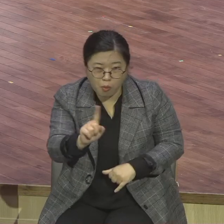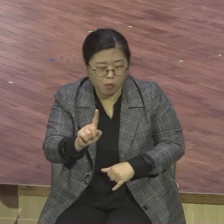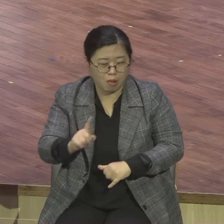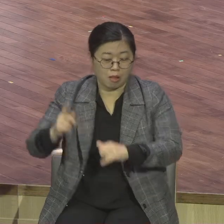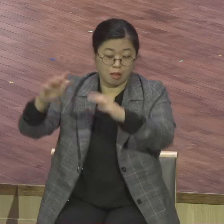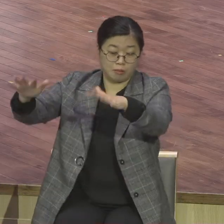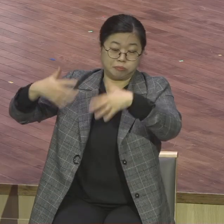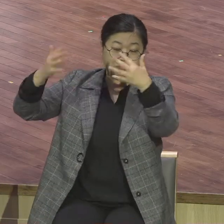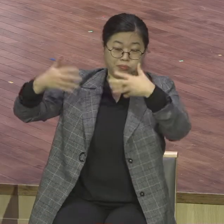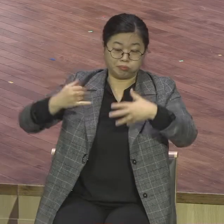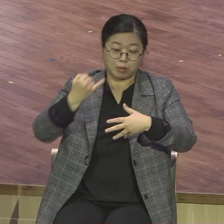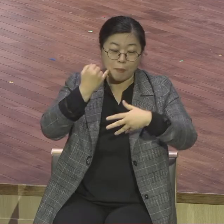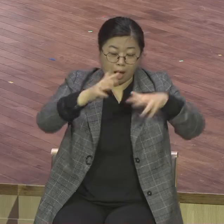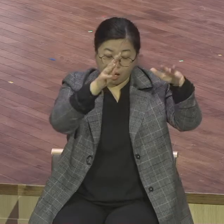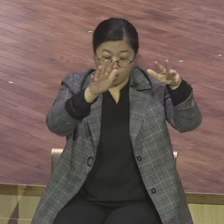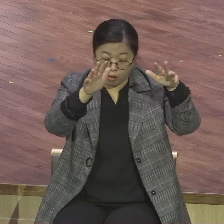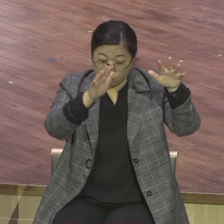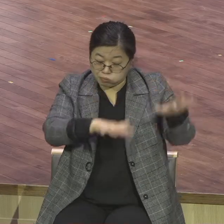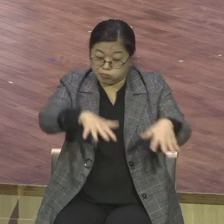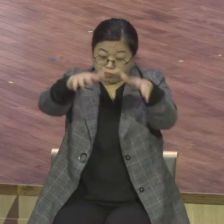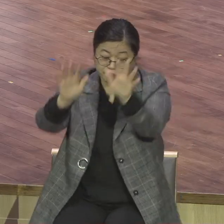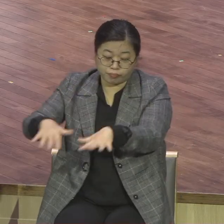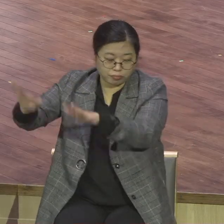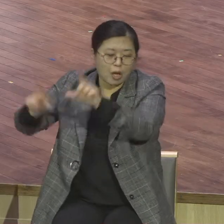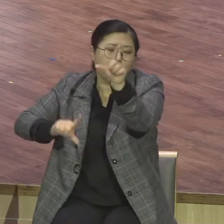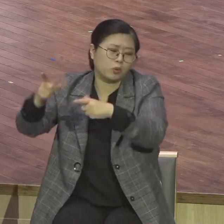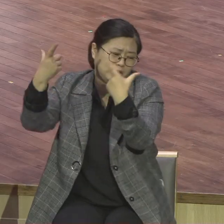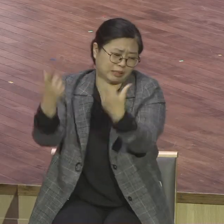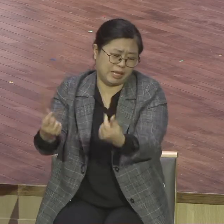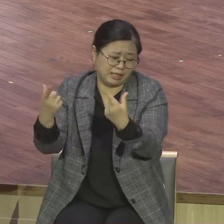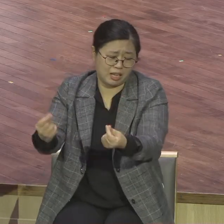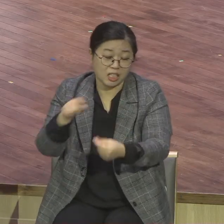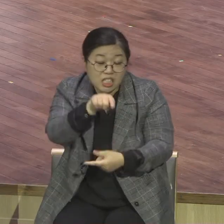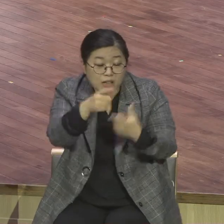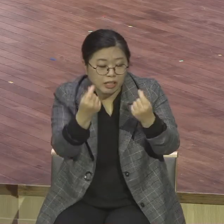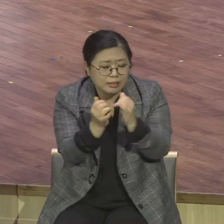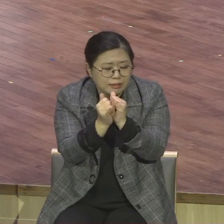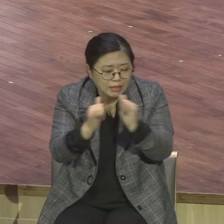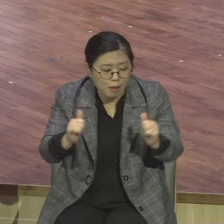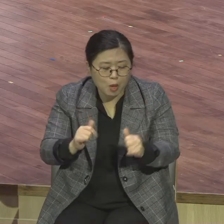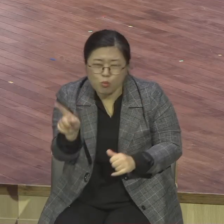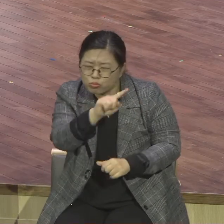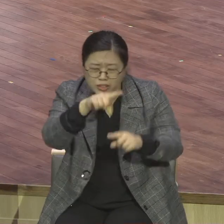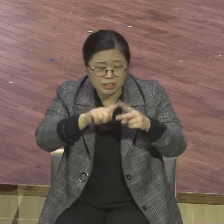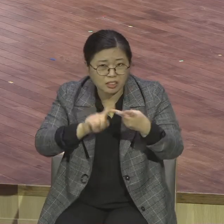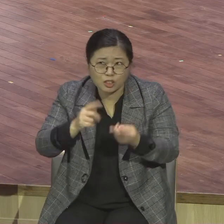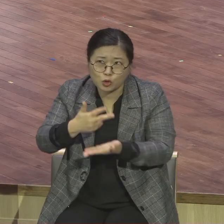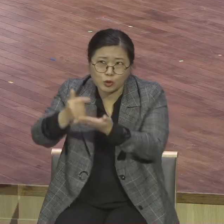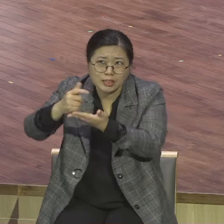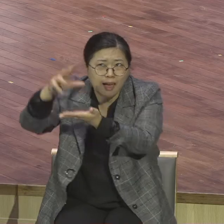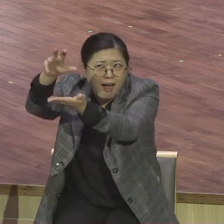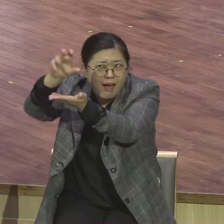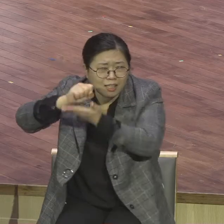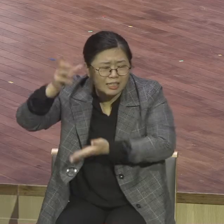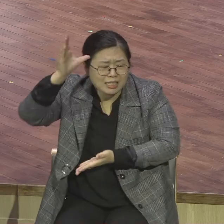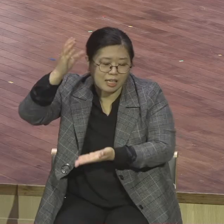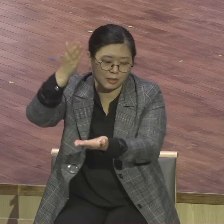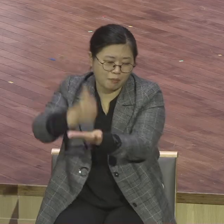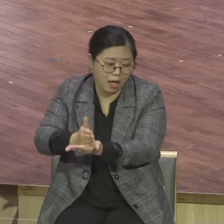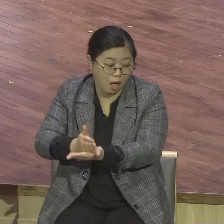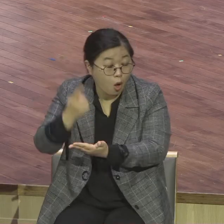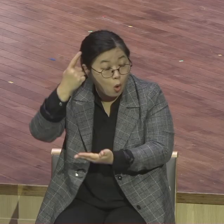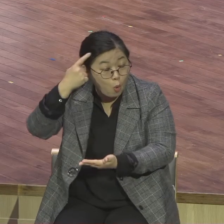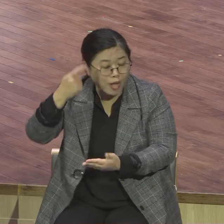밀려 요동하는 바다 물결 같으니 이런 사람은 무엇이든지 죽게 얻기를 생각하지 말라. 두 마음을